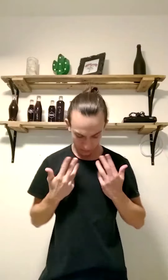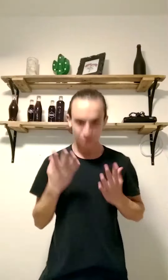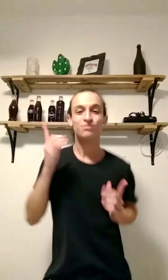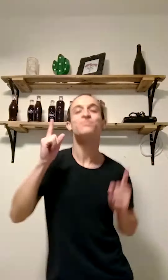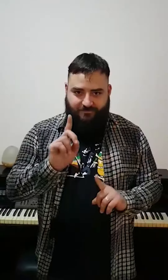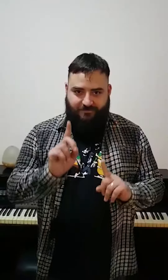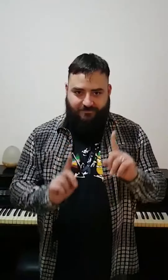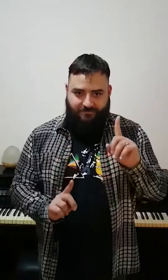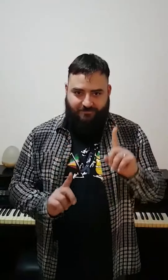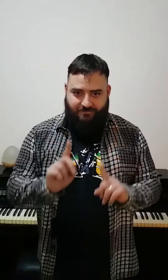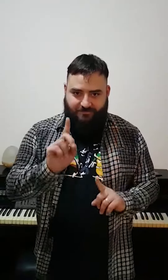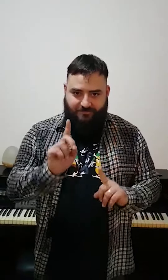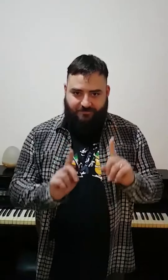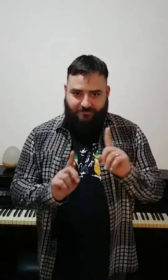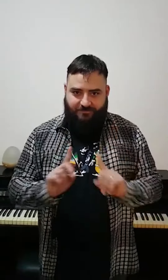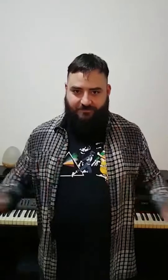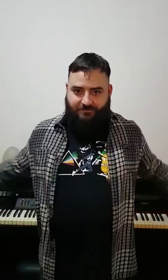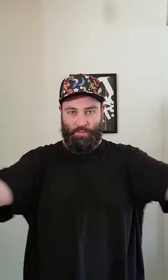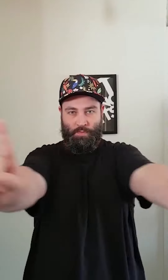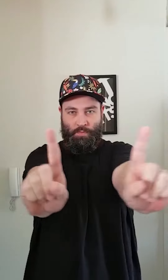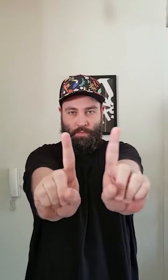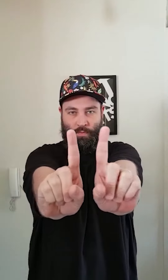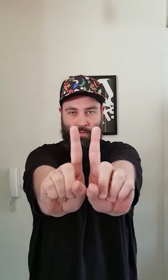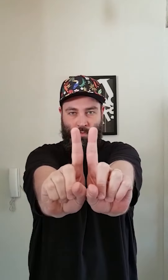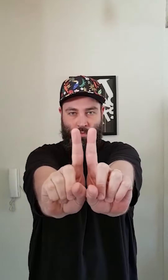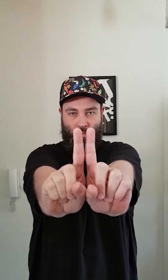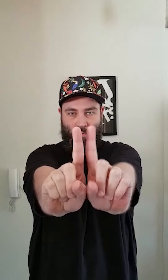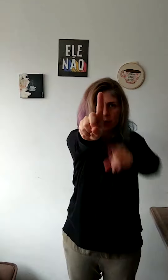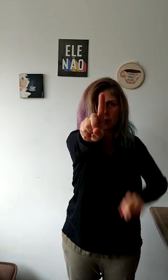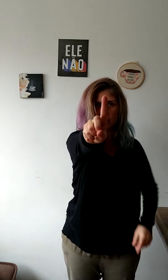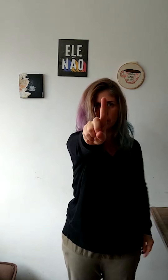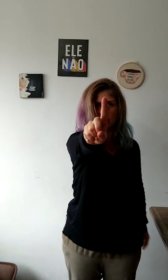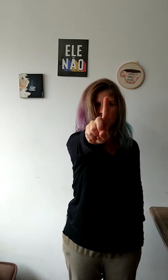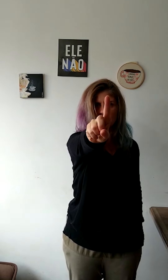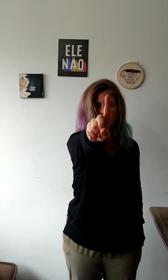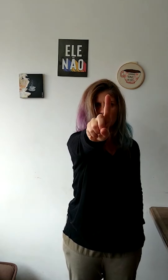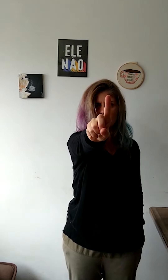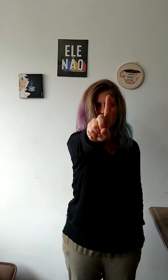todos eles da ralé da realeza. Somos um só, um só.